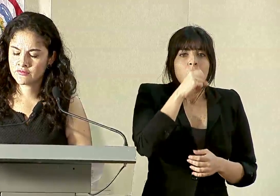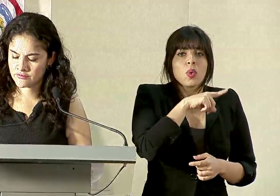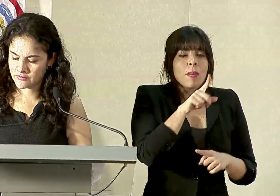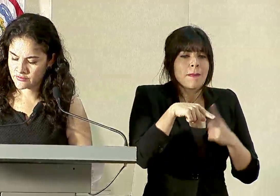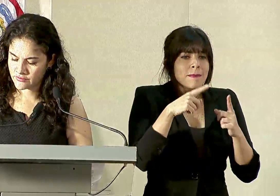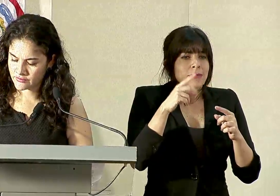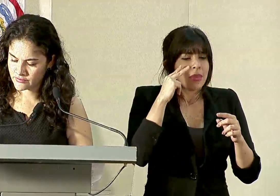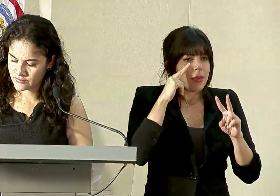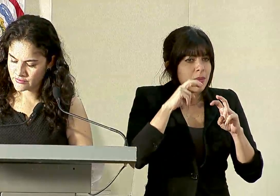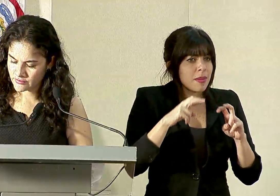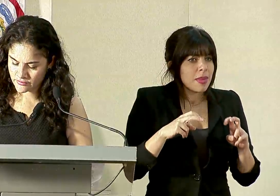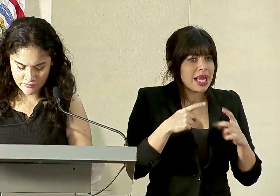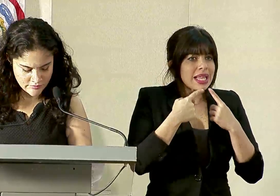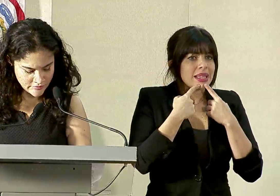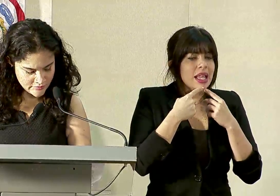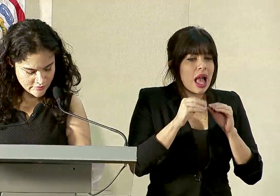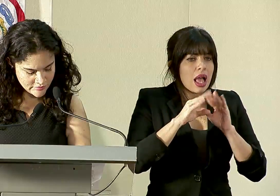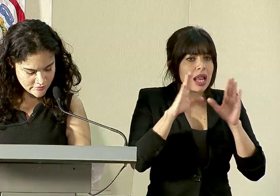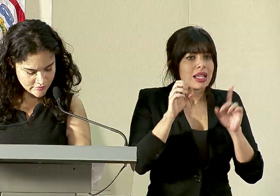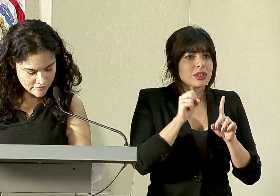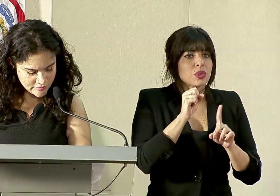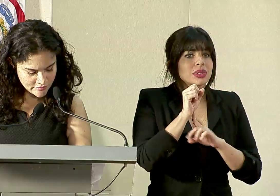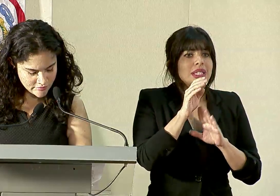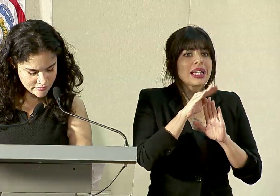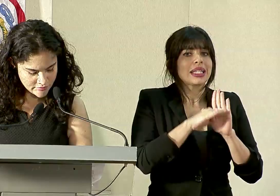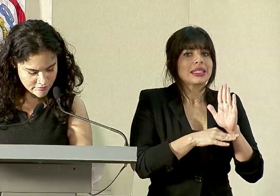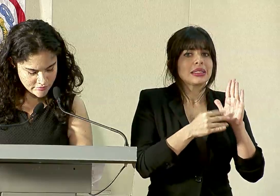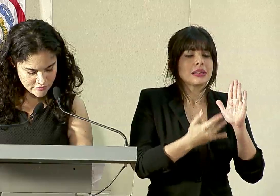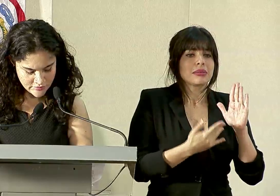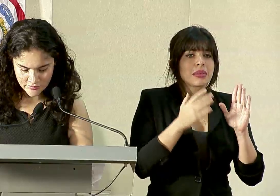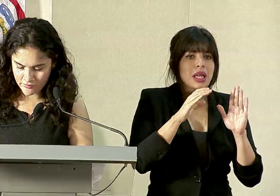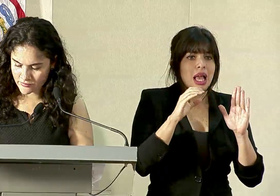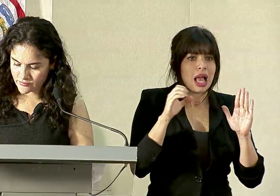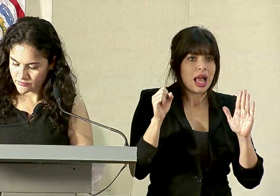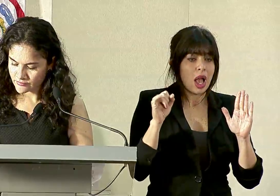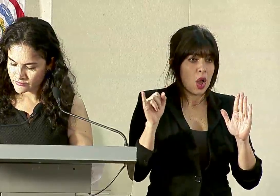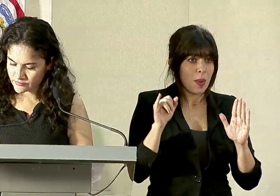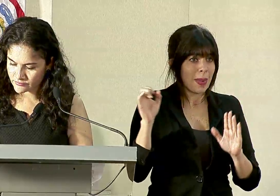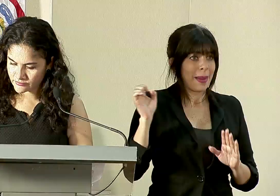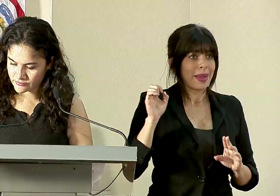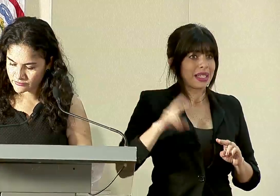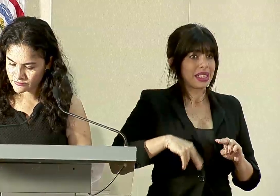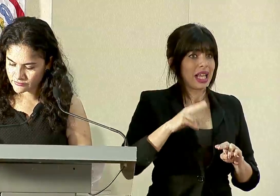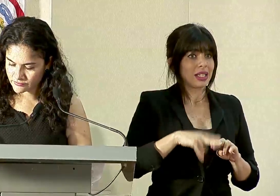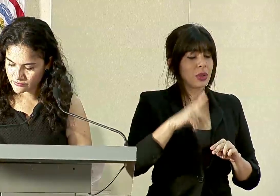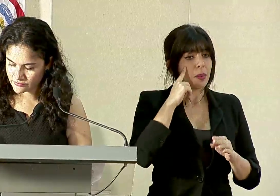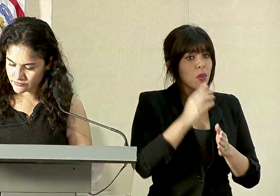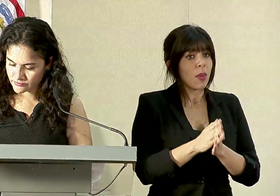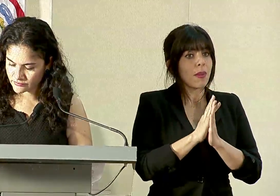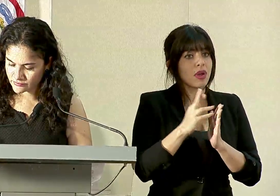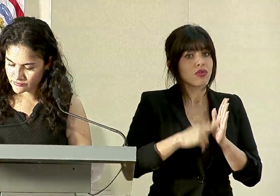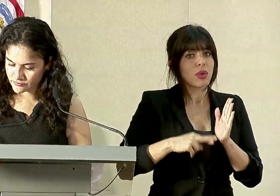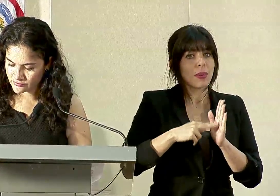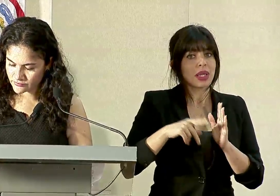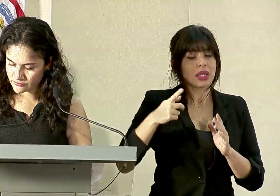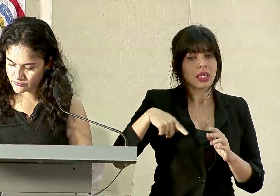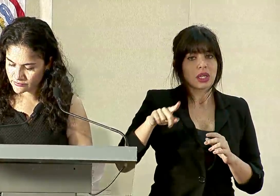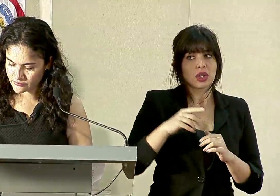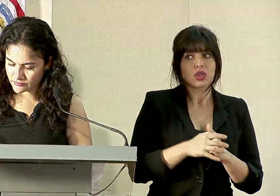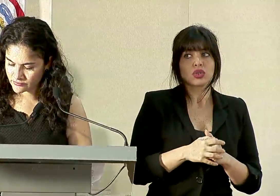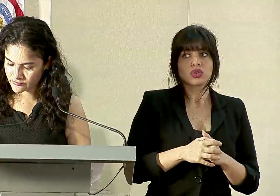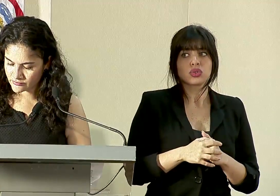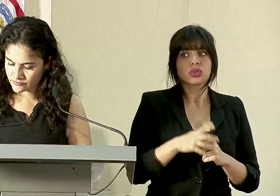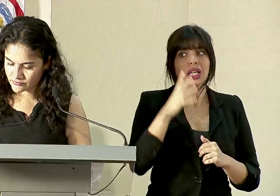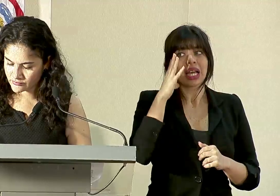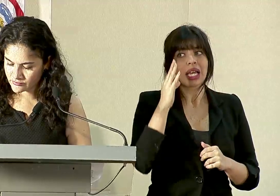van a valorar declarar la situación de la lista de espera de la caja emergencia nacional porque es una solicitud reiterada que han hecho Mario de Bandas y